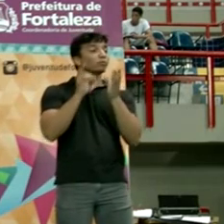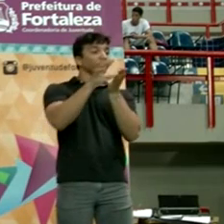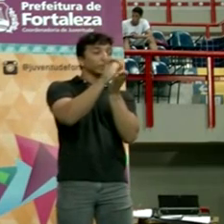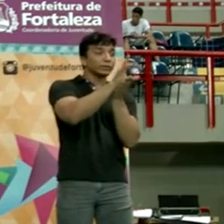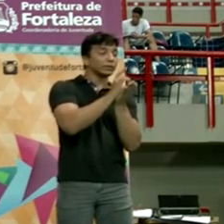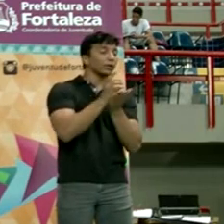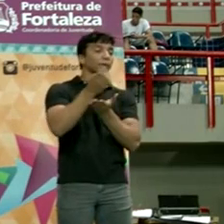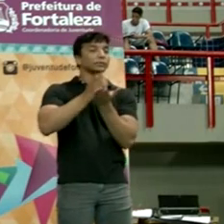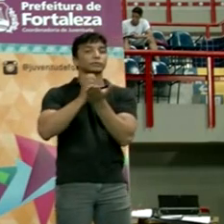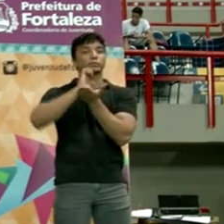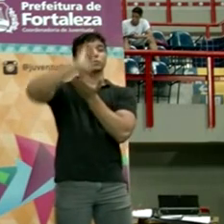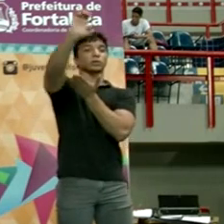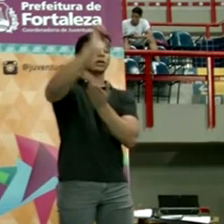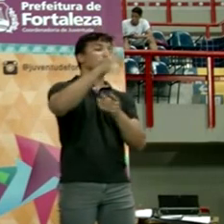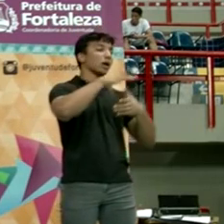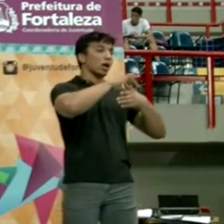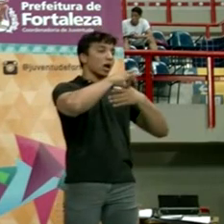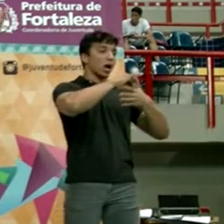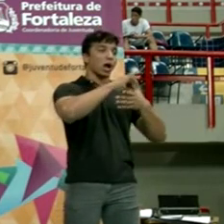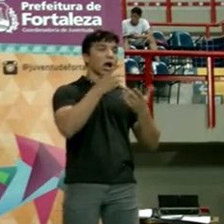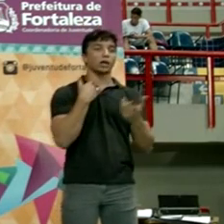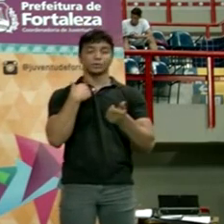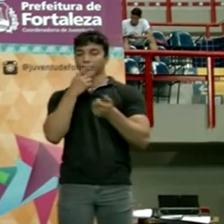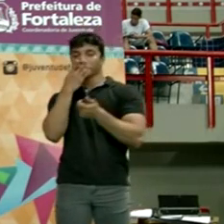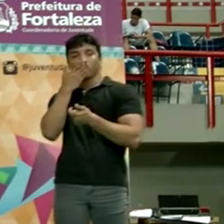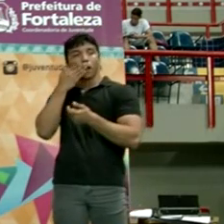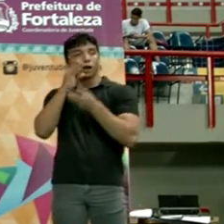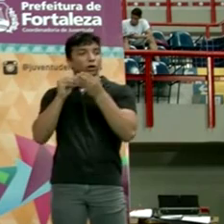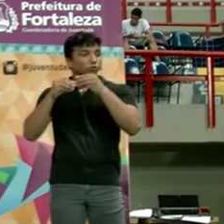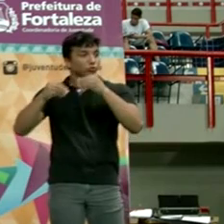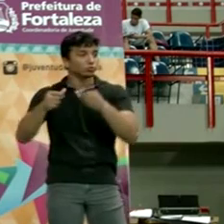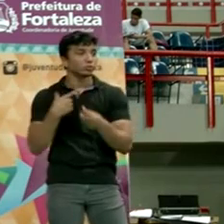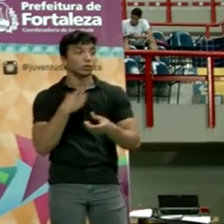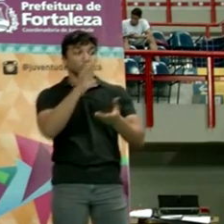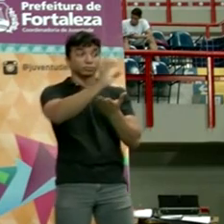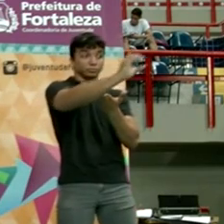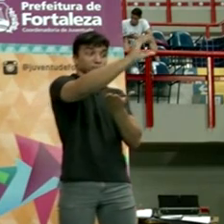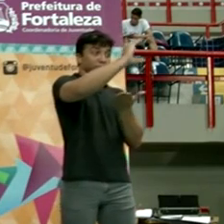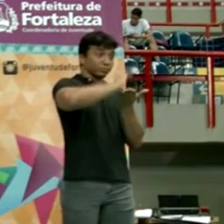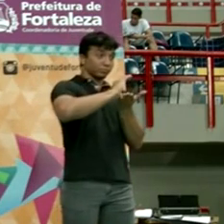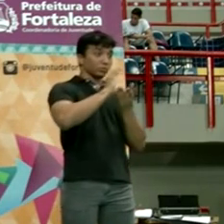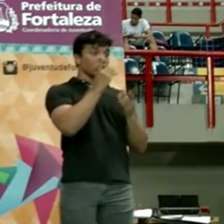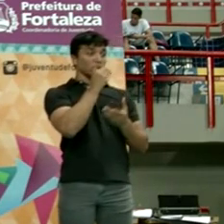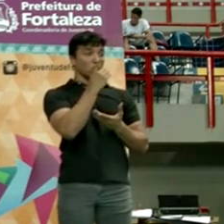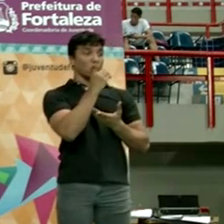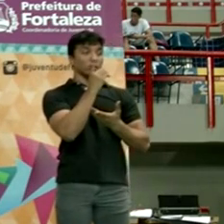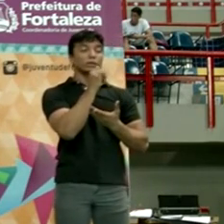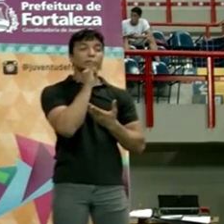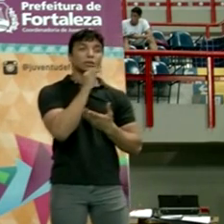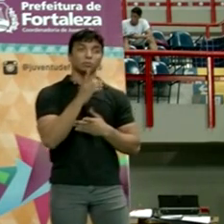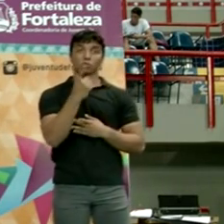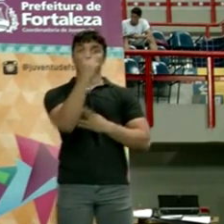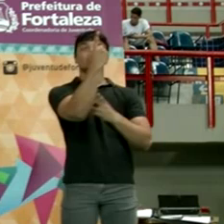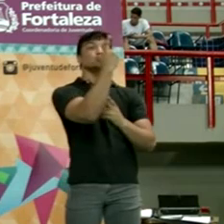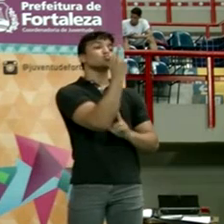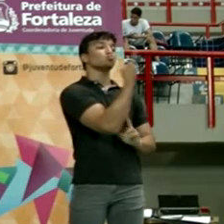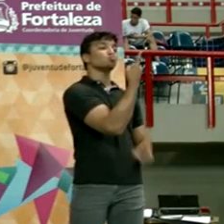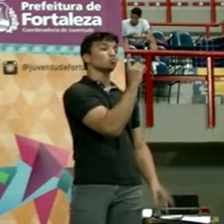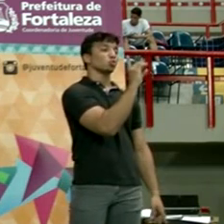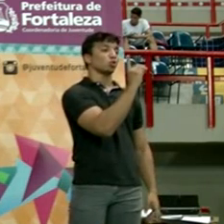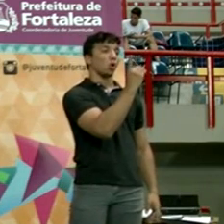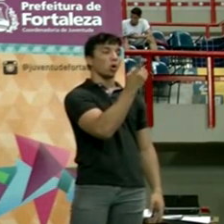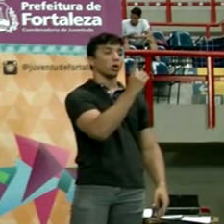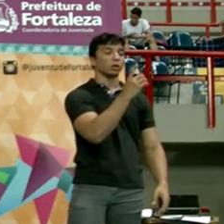carne, se eu sou um exportador de açúcar, eu recebo em dólar. Ora, se um dólar